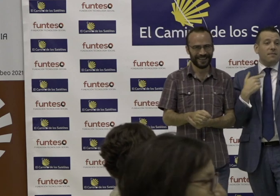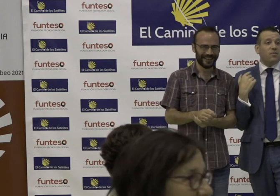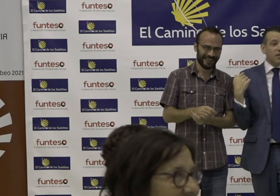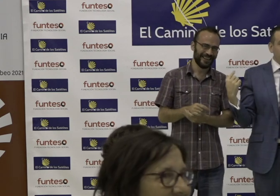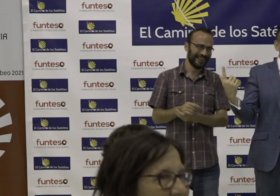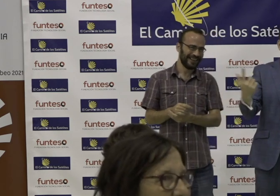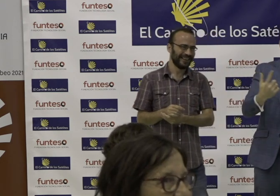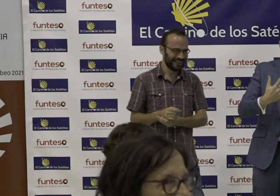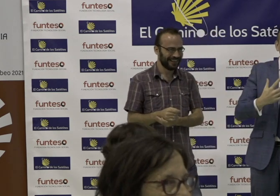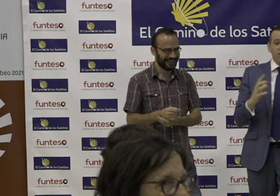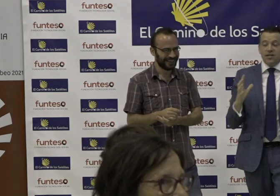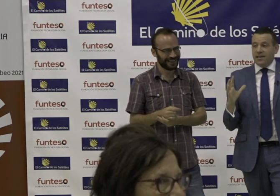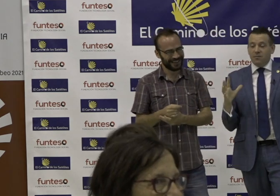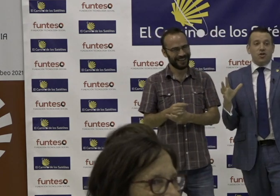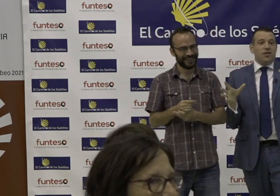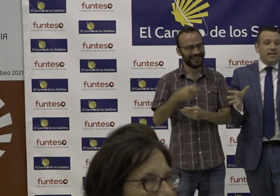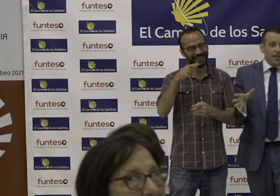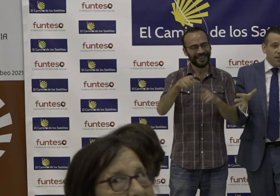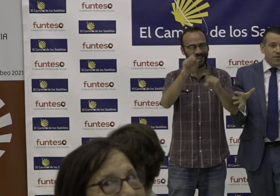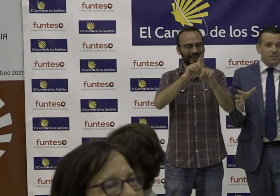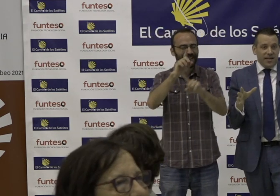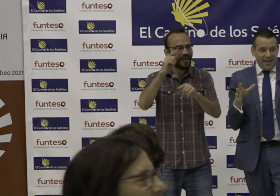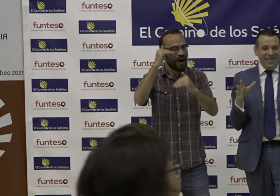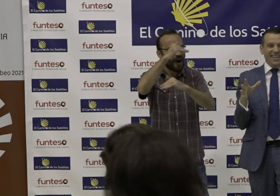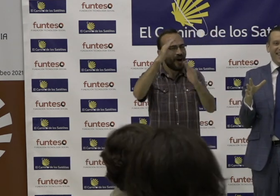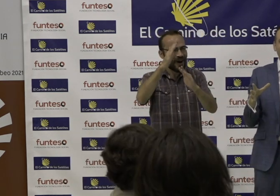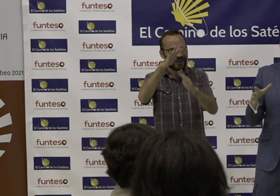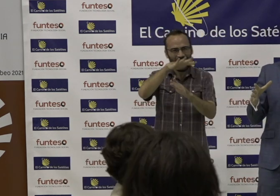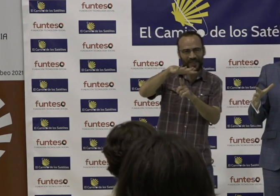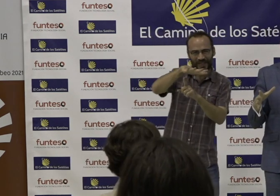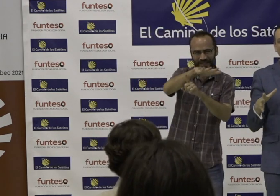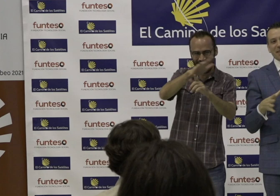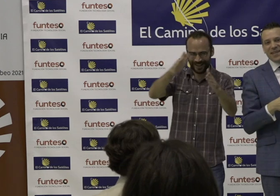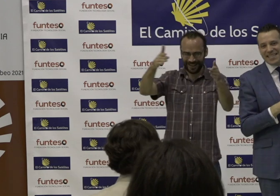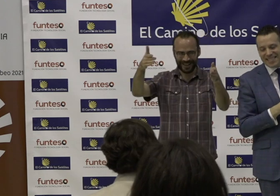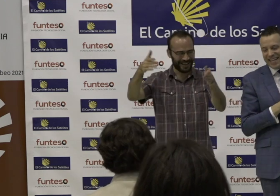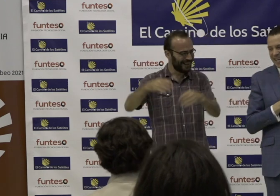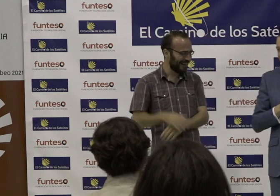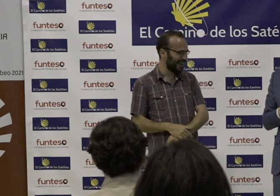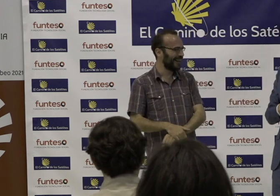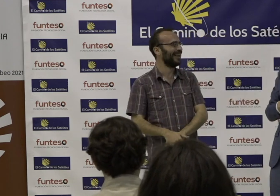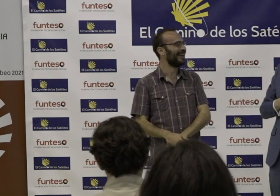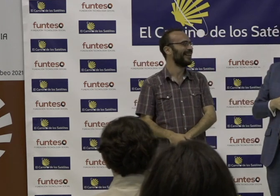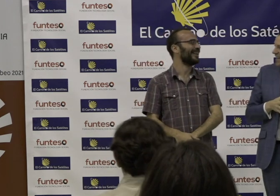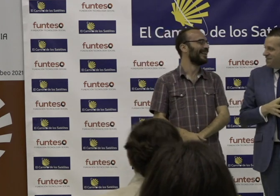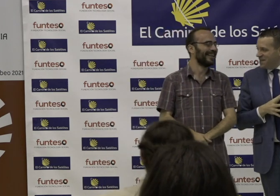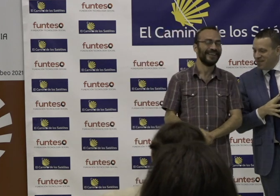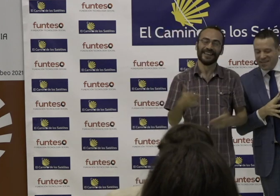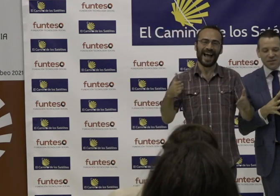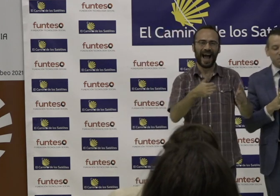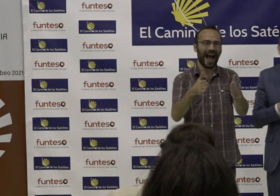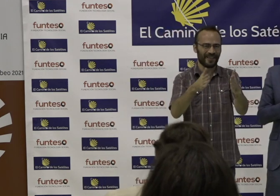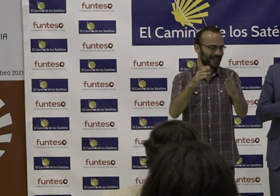lo llaman por teléfono y entonces tenemos que orientar la zona para que las personas estén en el